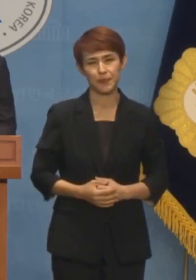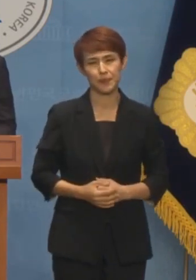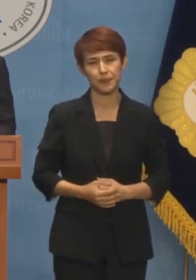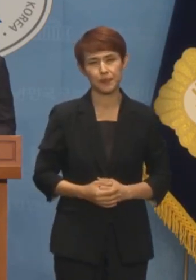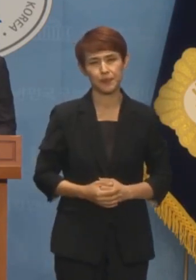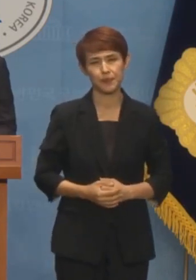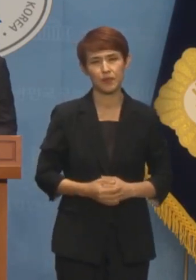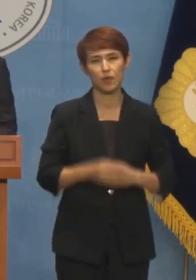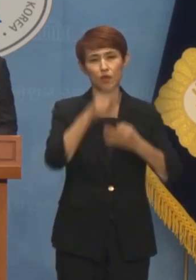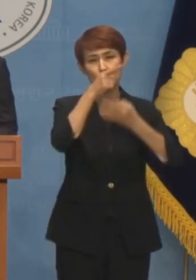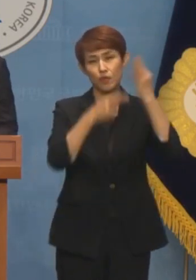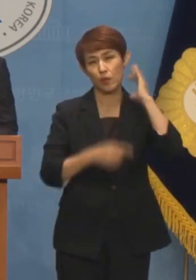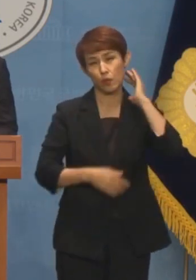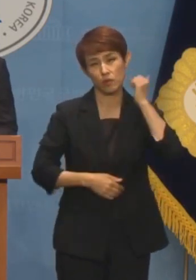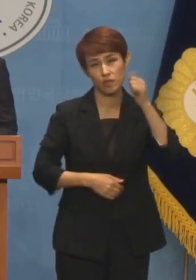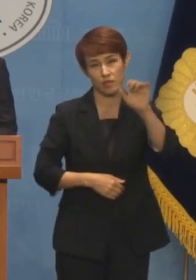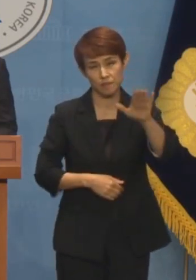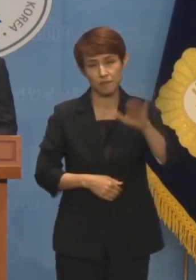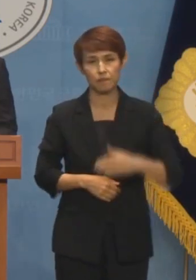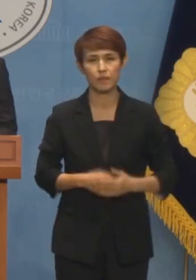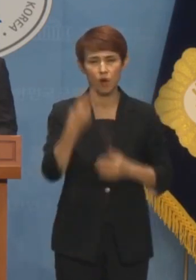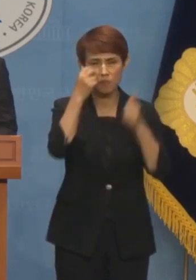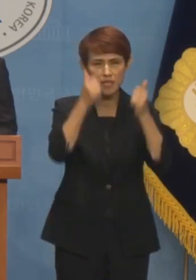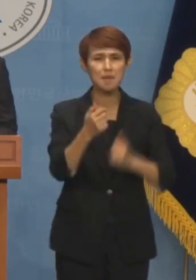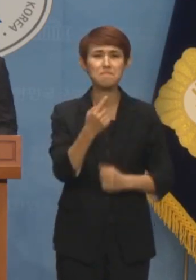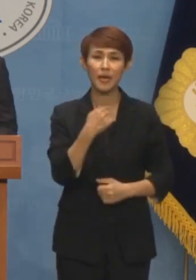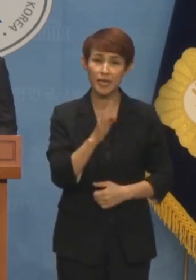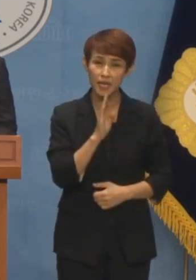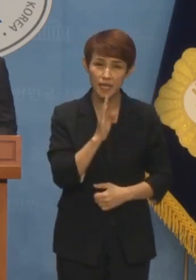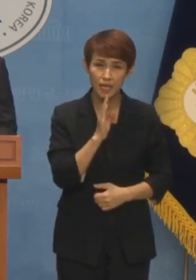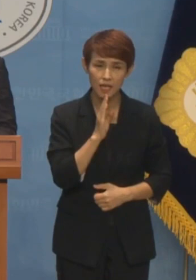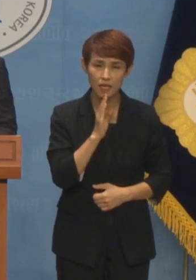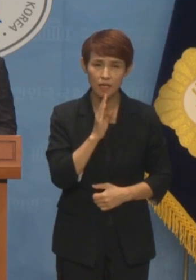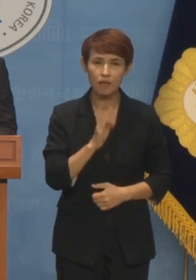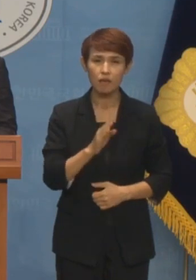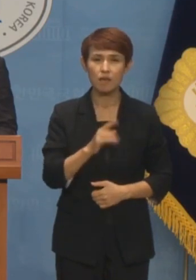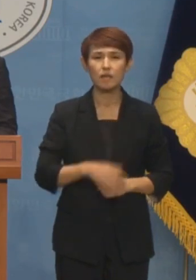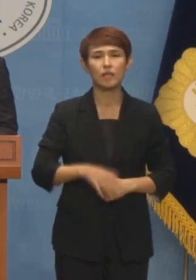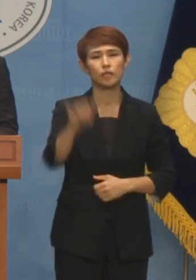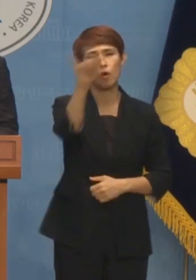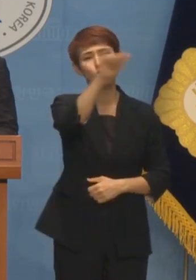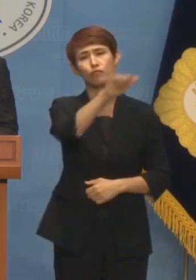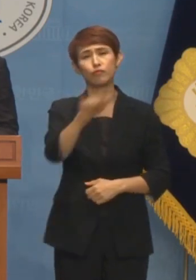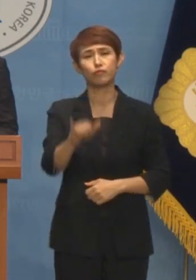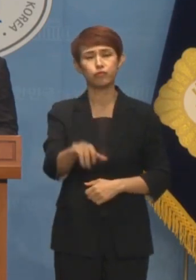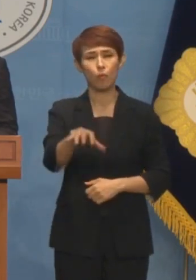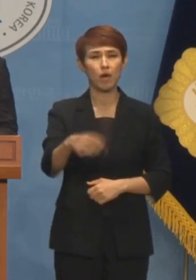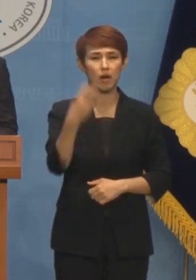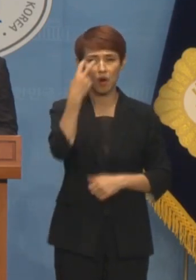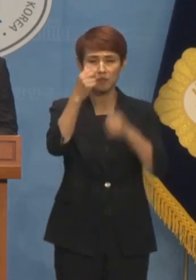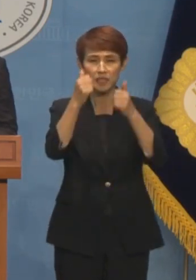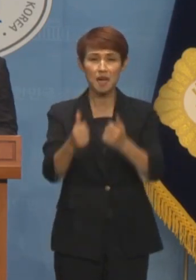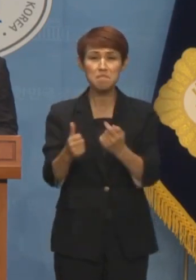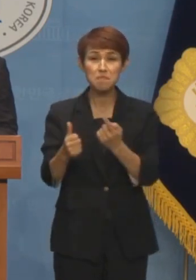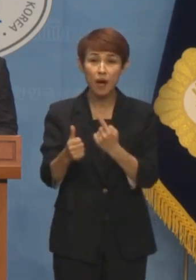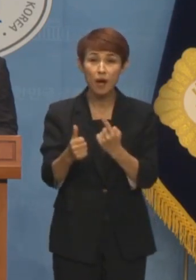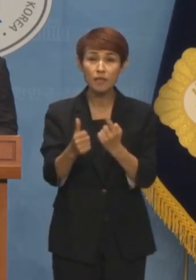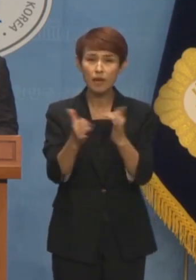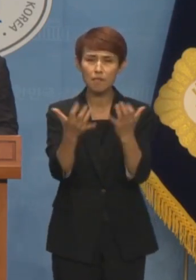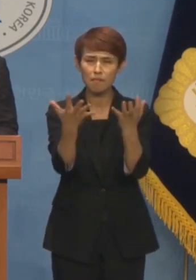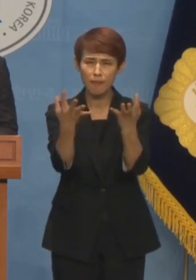우리 윤석열 대통령님 검사 출신이십니다. 지금 정부 각 부처에 검찰 출신 분들